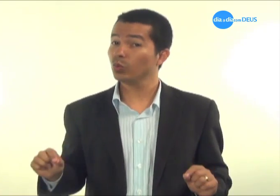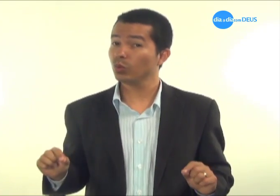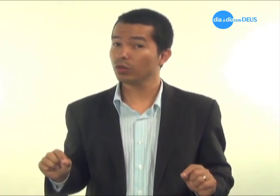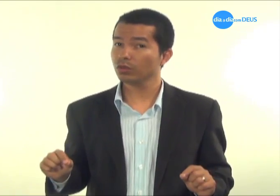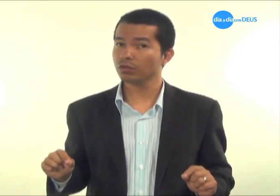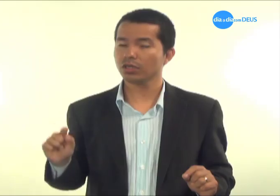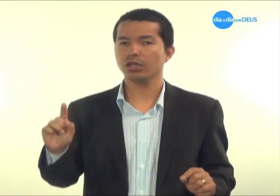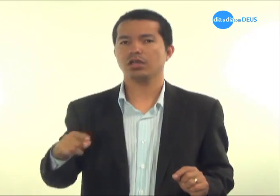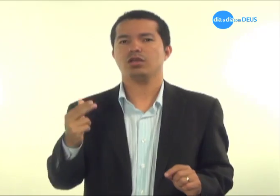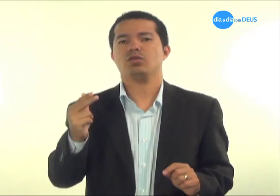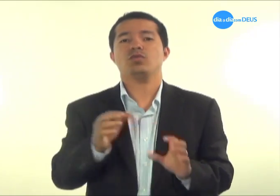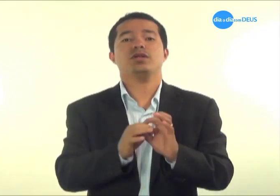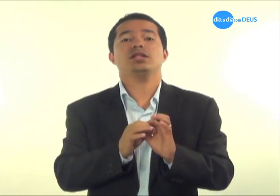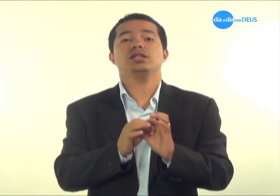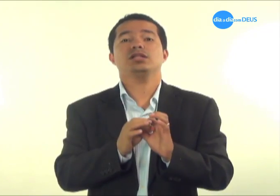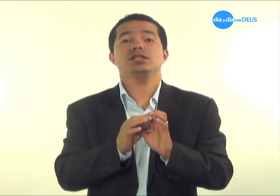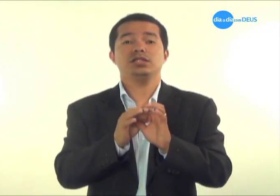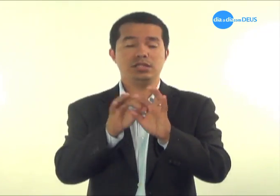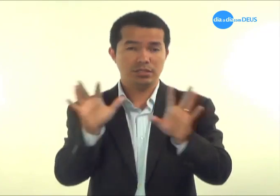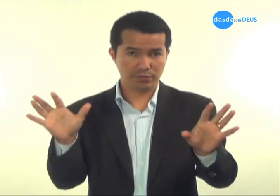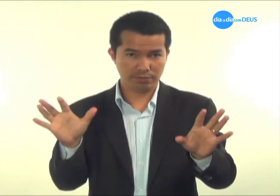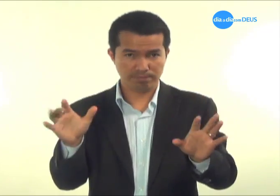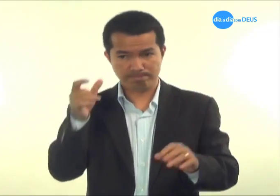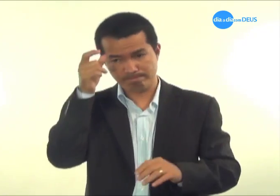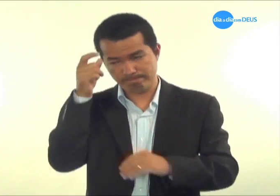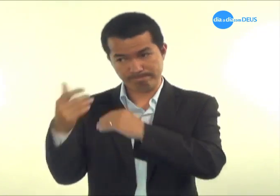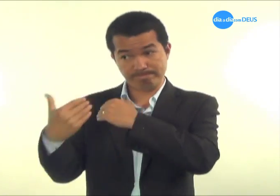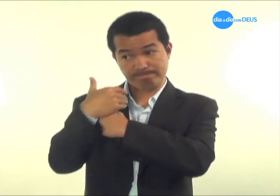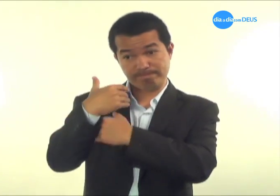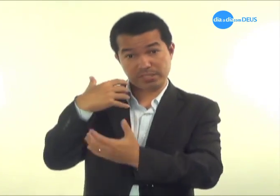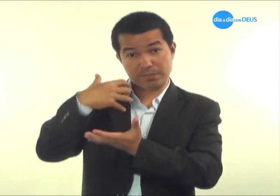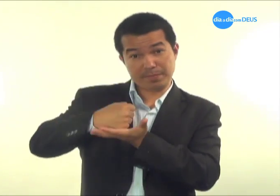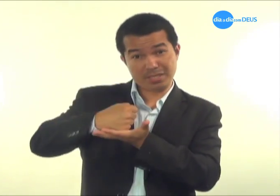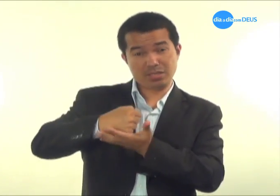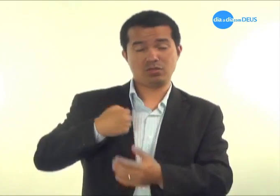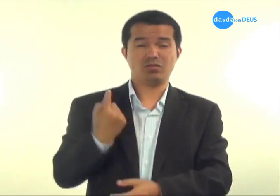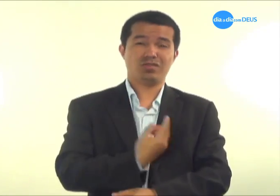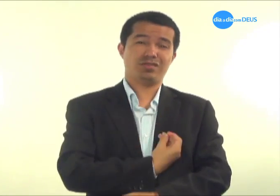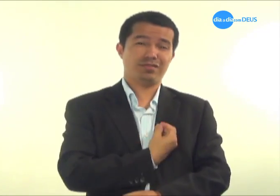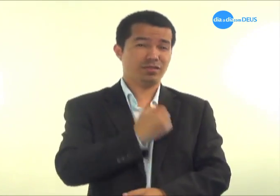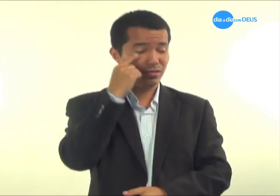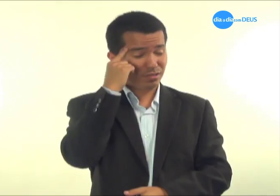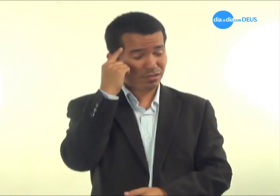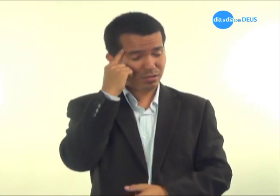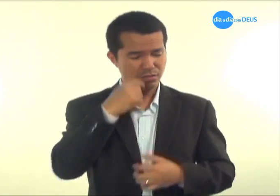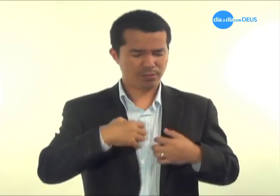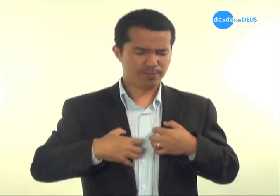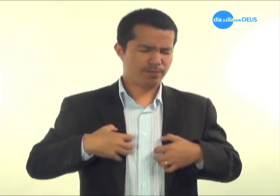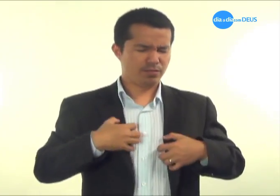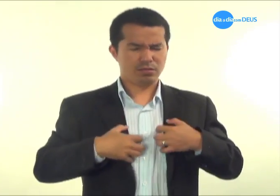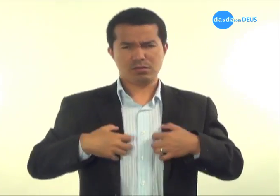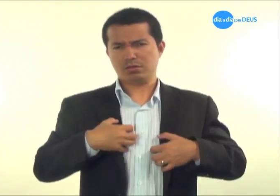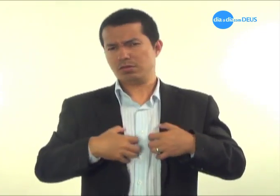que Satanás tome o controle dos nossos pensamentos e das nossas emoções.